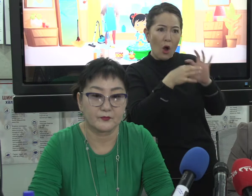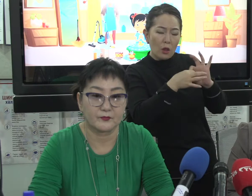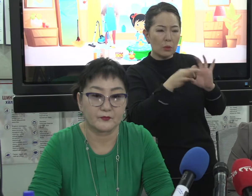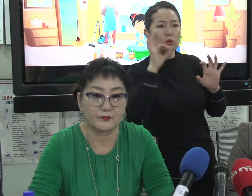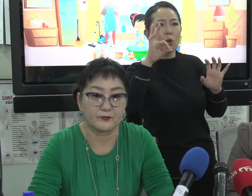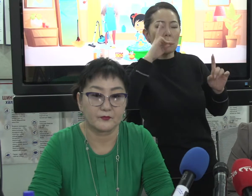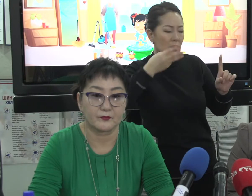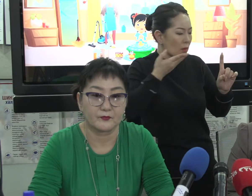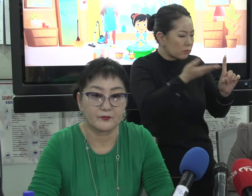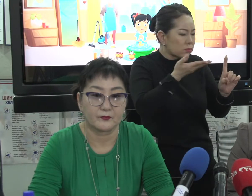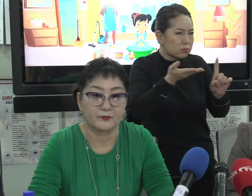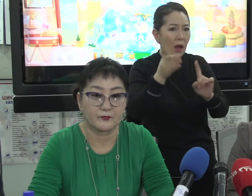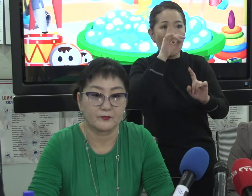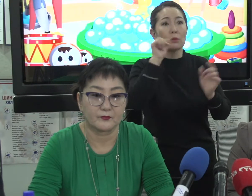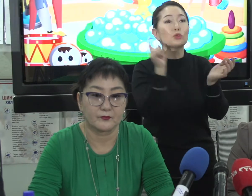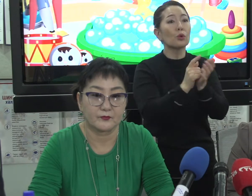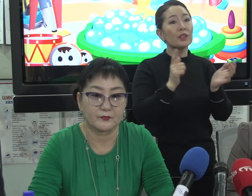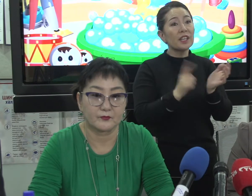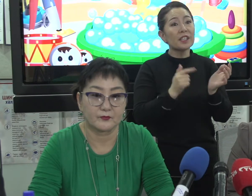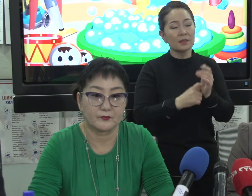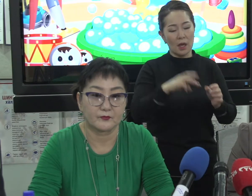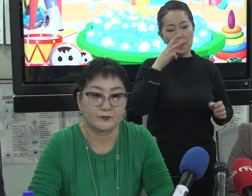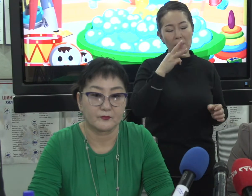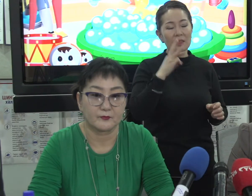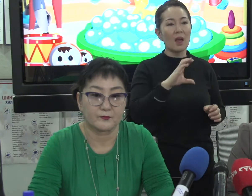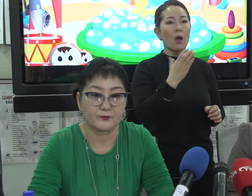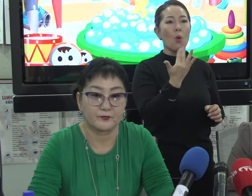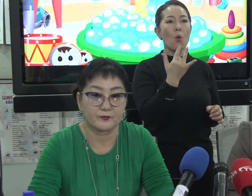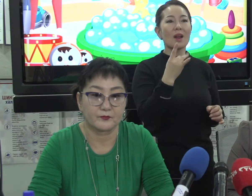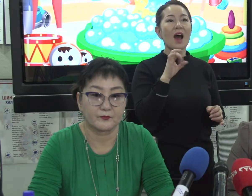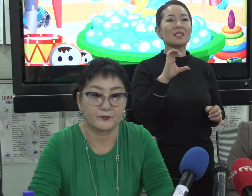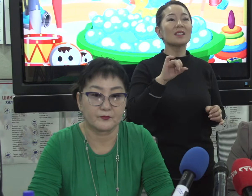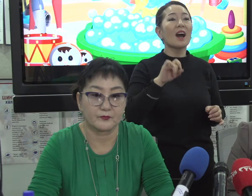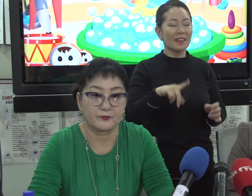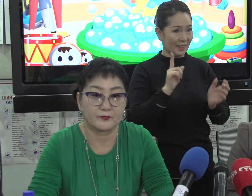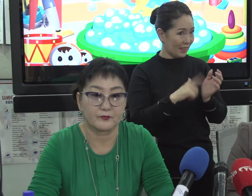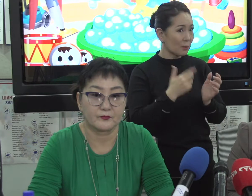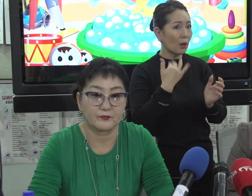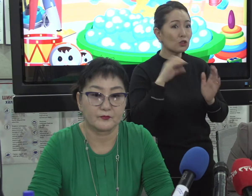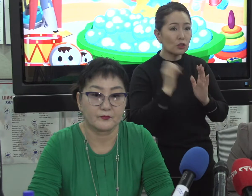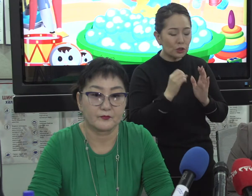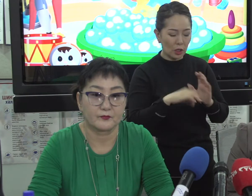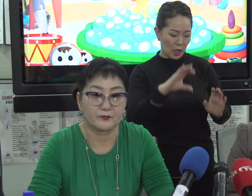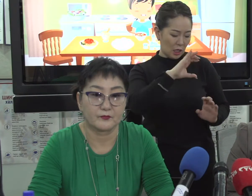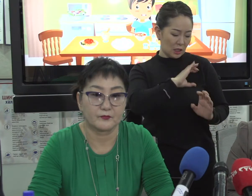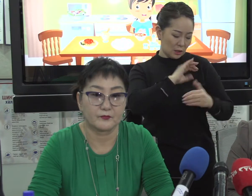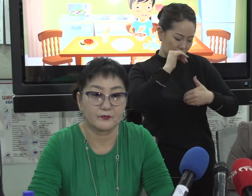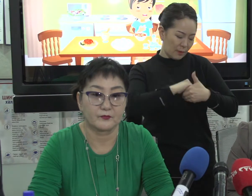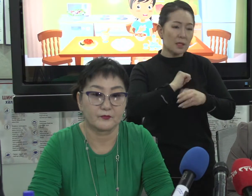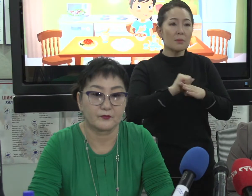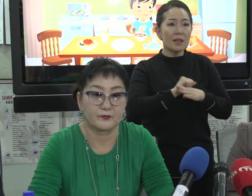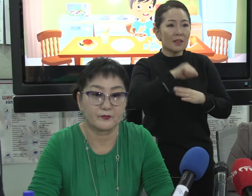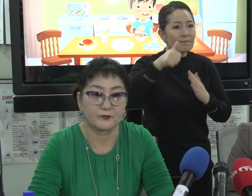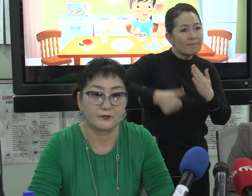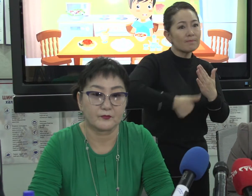байна. Мэдээллийн урсгал их зөв байх хэрэгтэй, зөв бодтой мэдээлэл байх хэрэгтэй. За сэтгэл зүйн энэ бэлтгэлийг их сайн